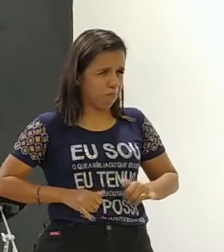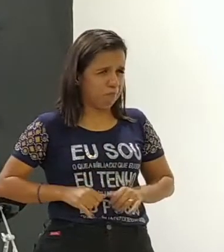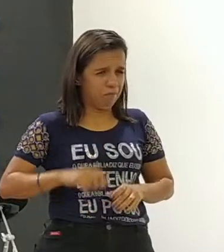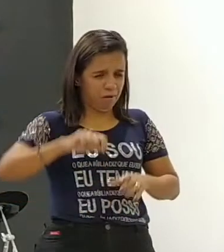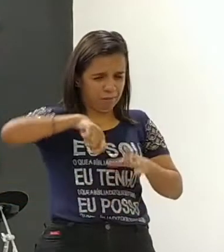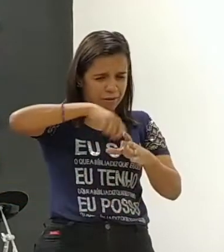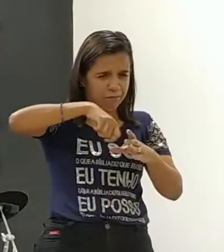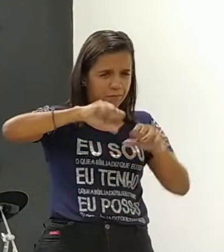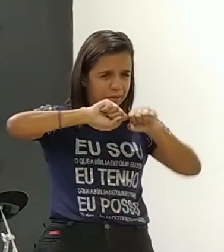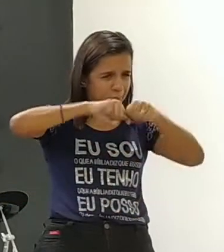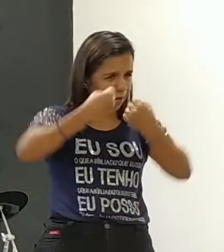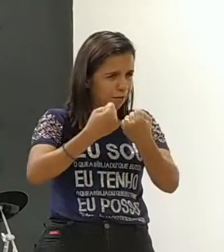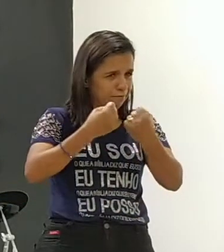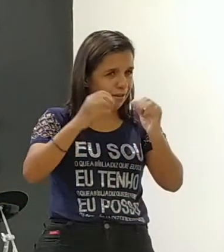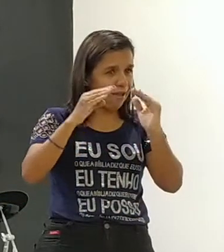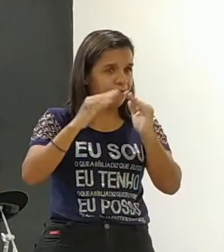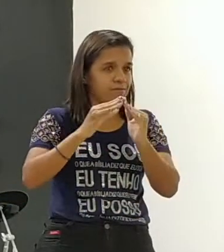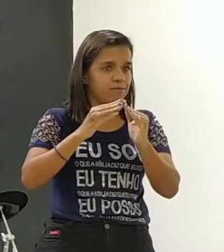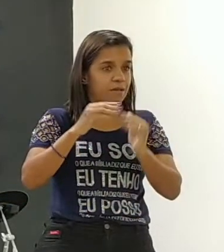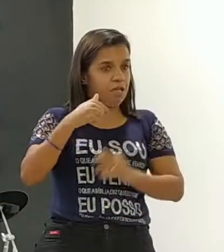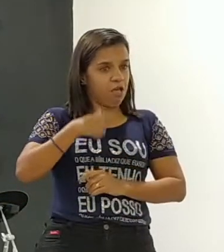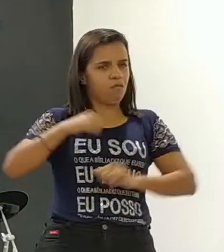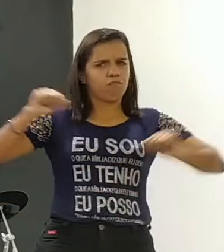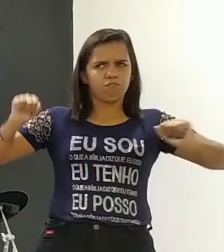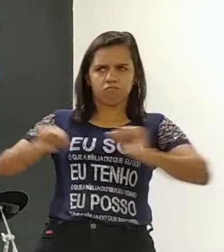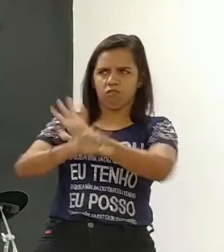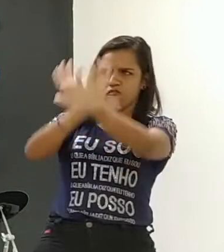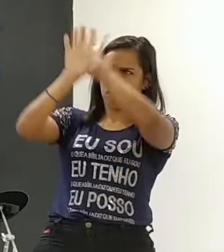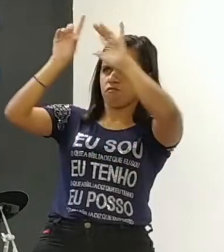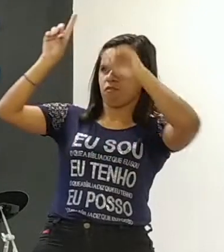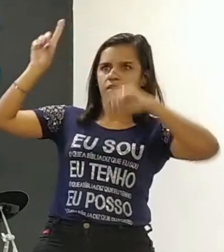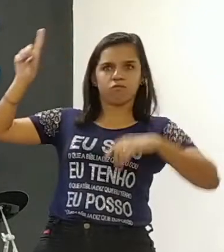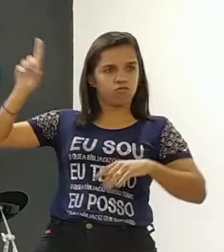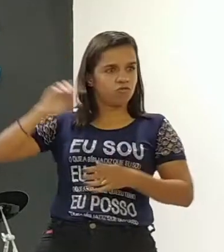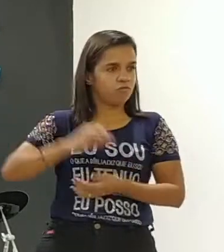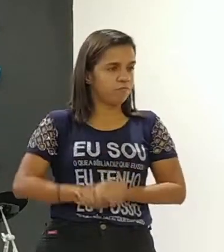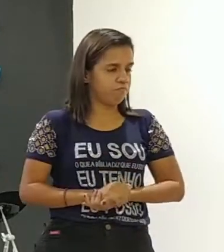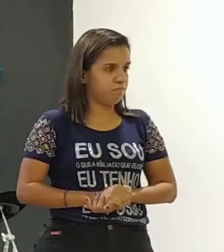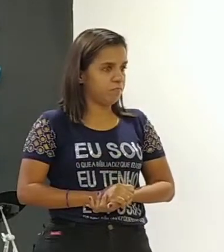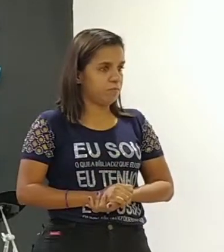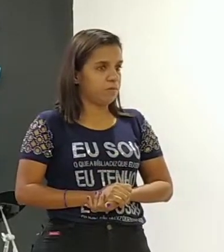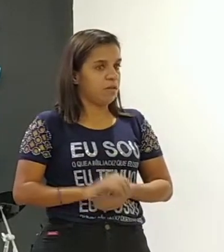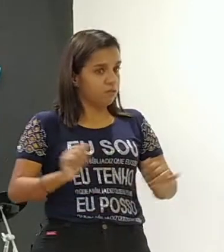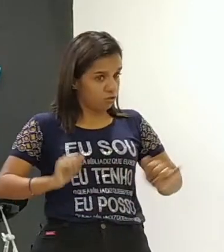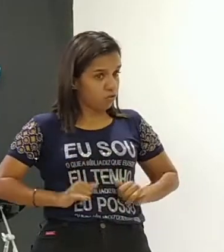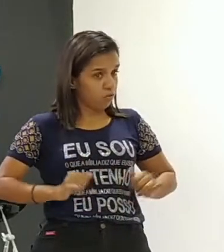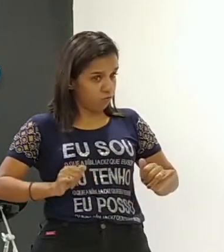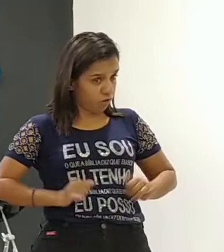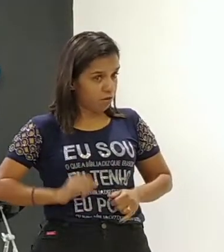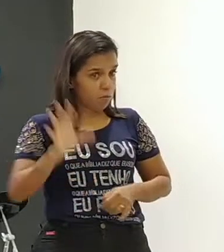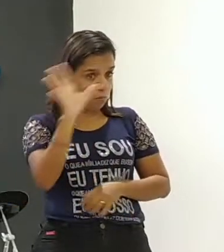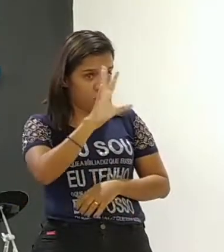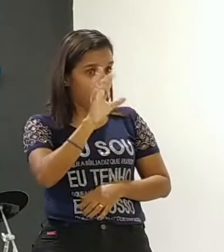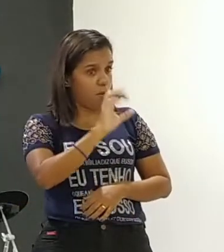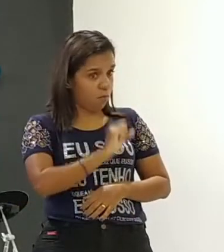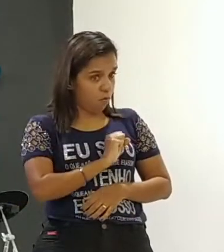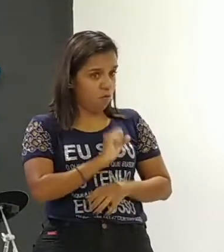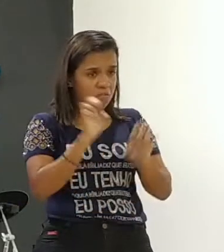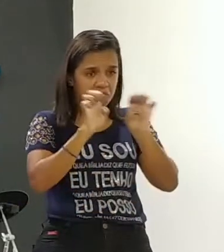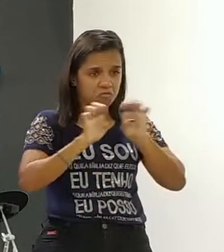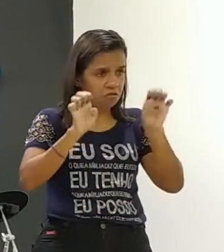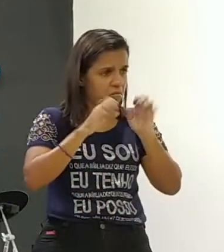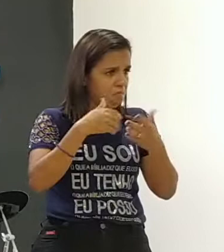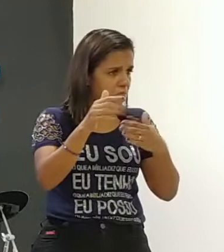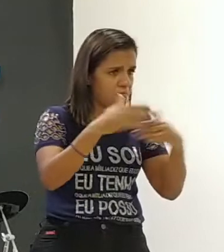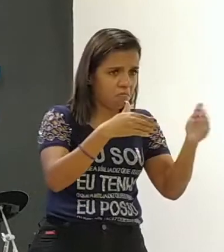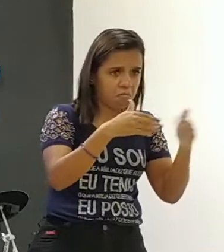Deus. A hora vai chegar. Está padecendo por amor do Evangelho, seja lá no que